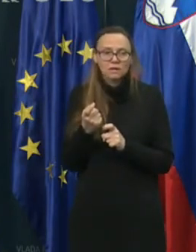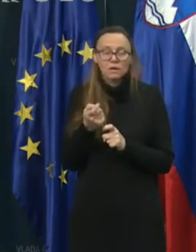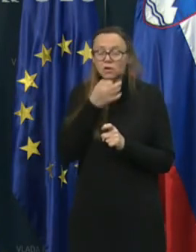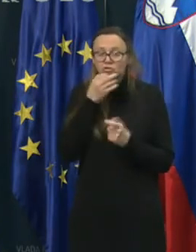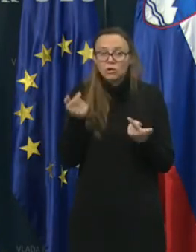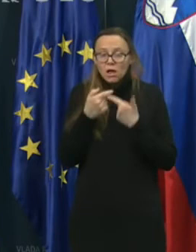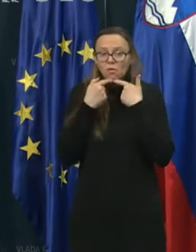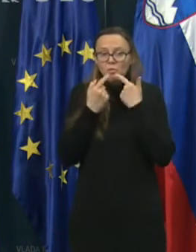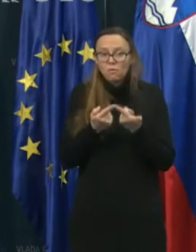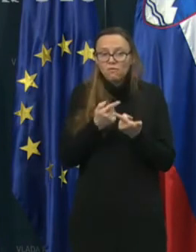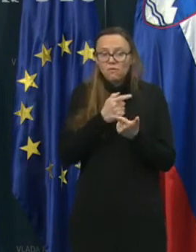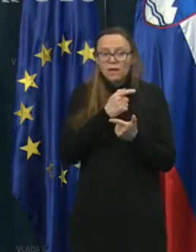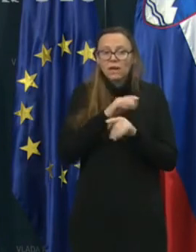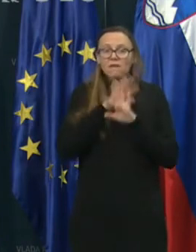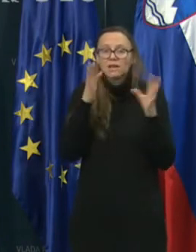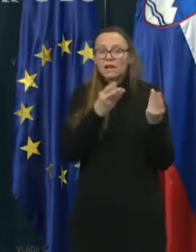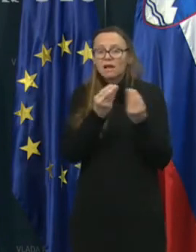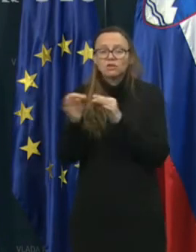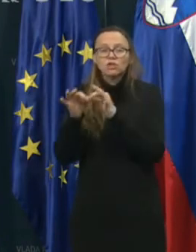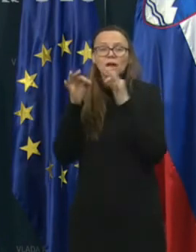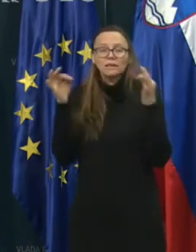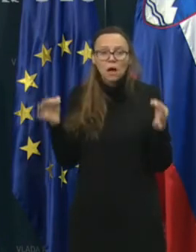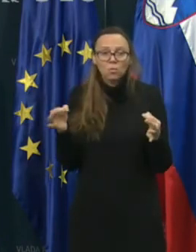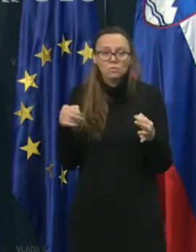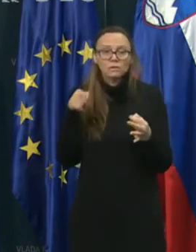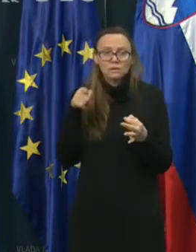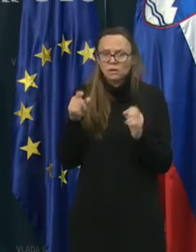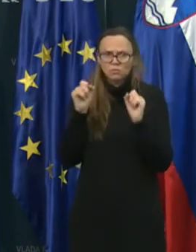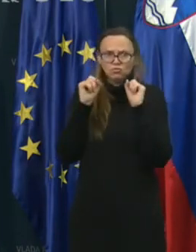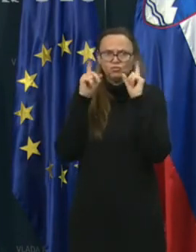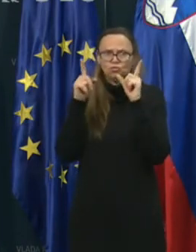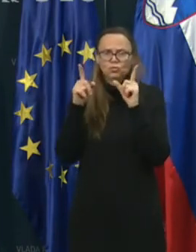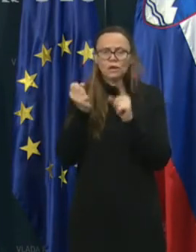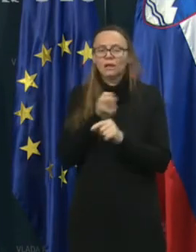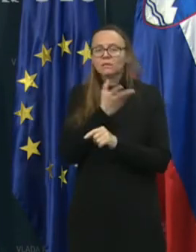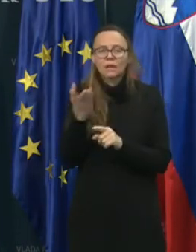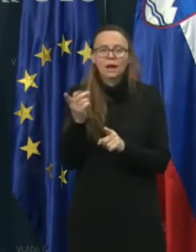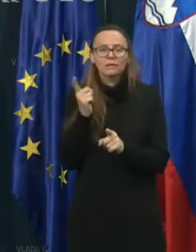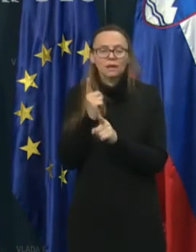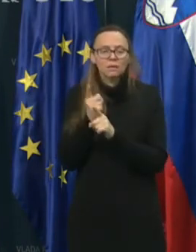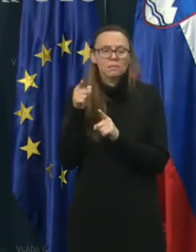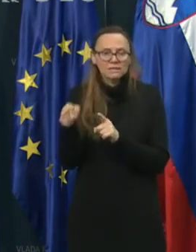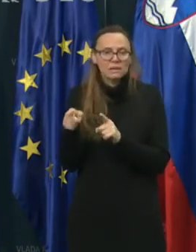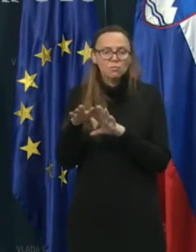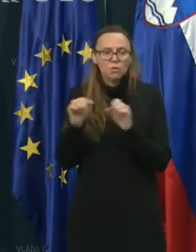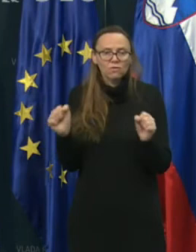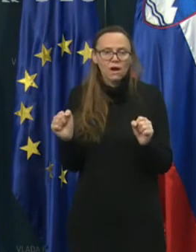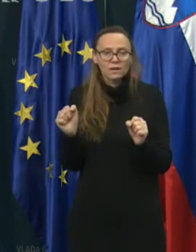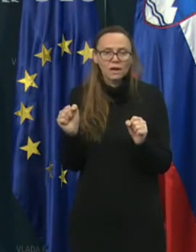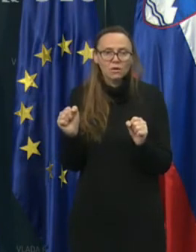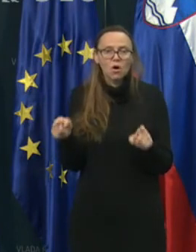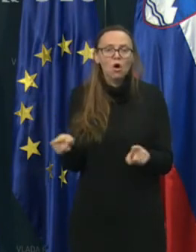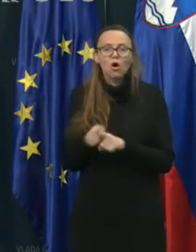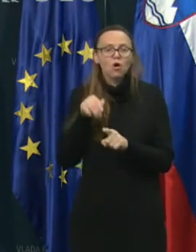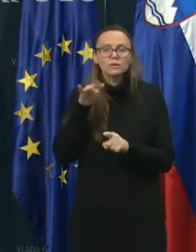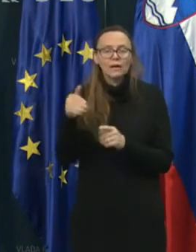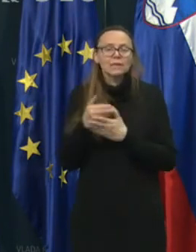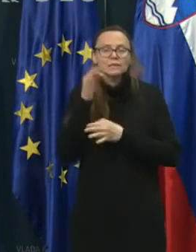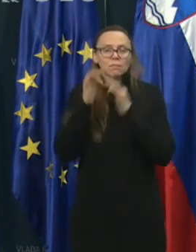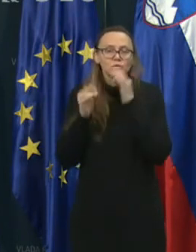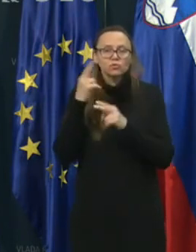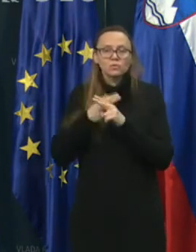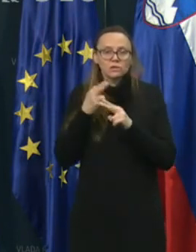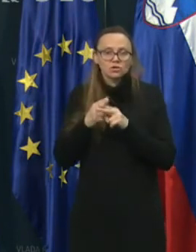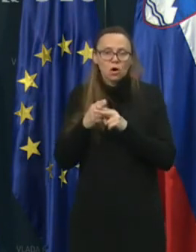smem reči, velika večina javnosti temu čudi, nekateri pa se s tem ukvarjajo, kot da gre za poskus